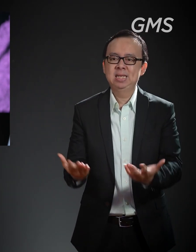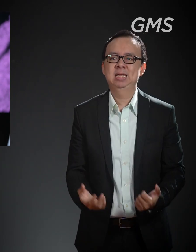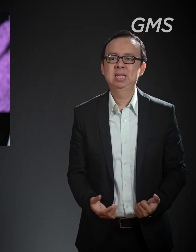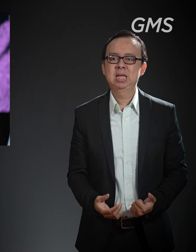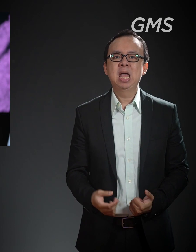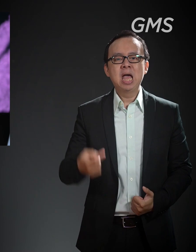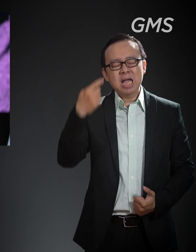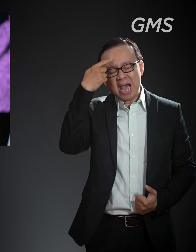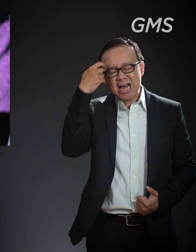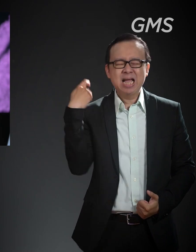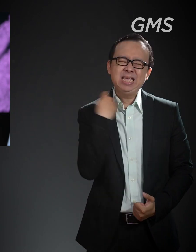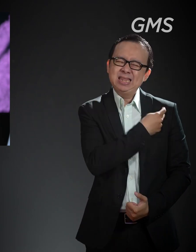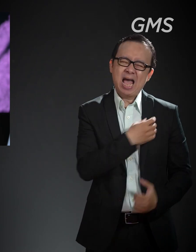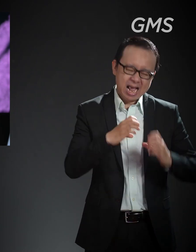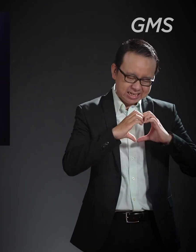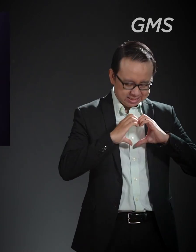because we love.